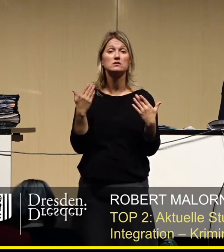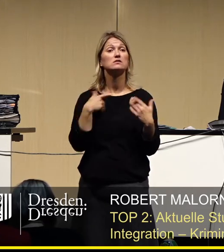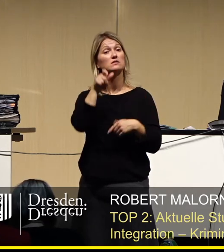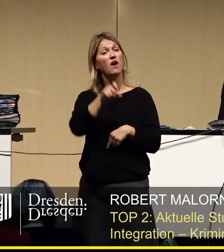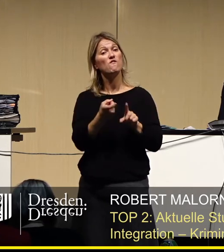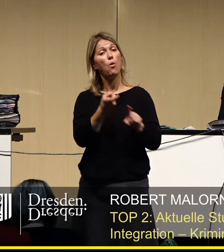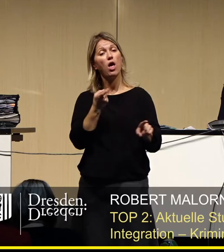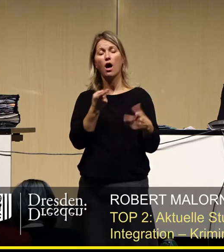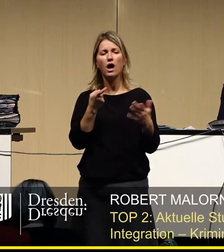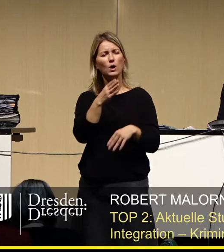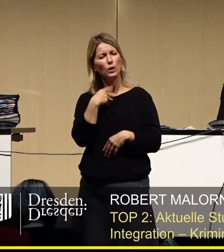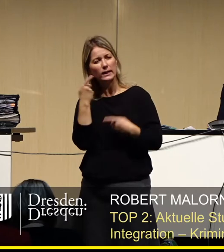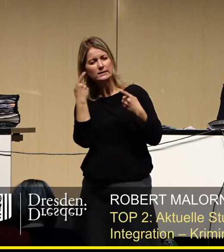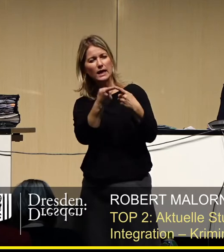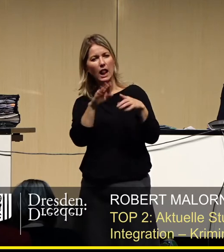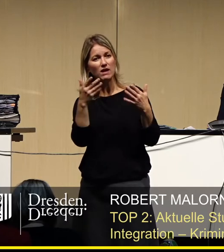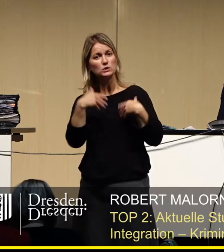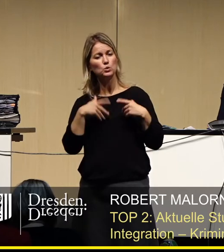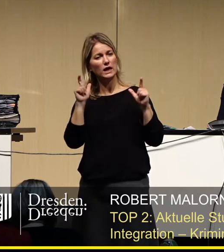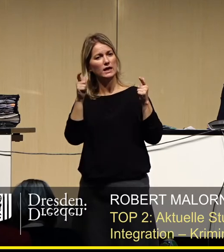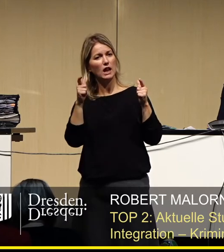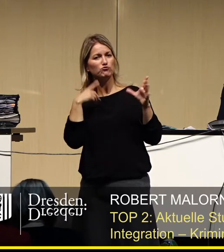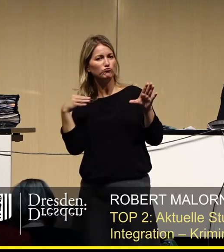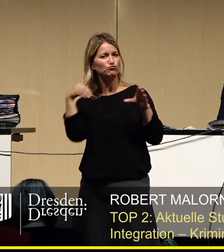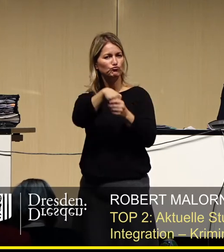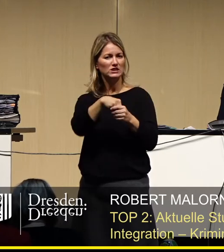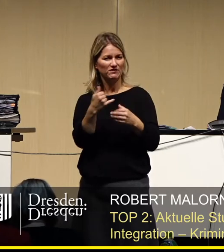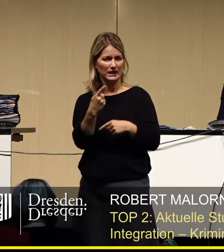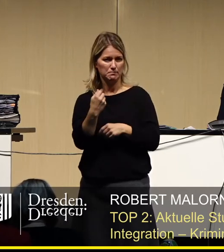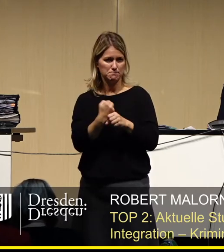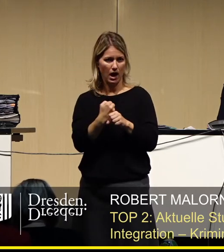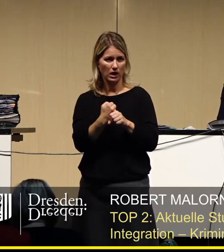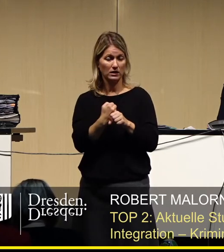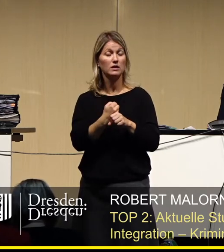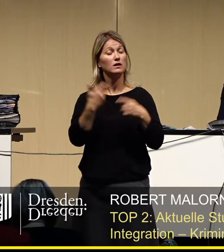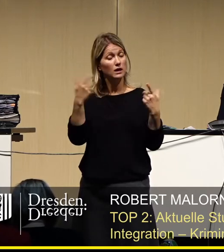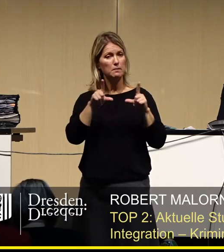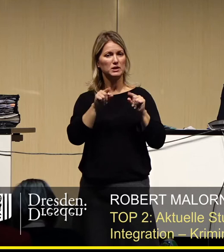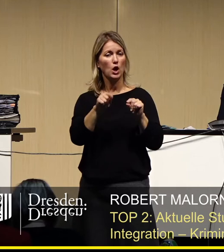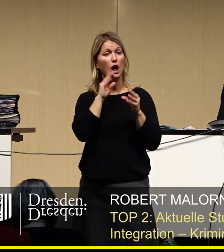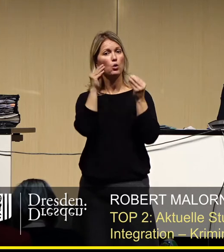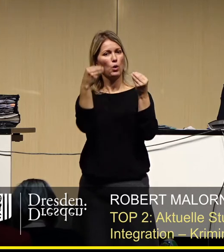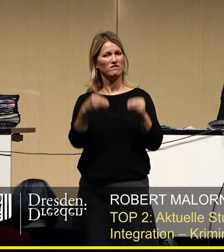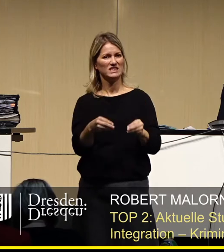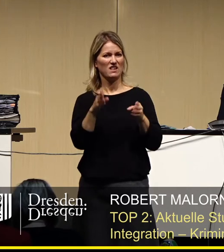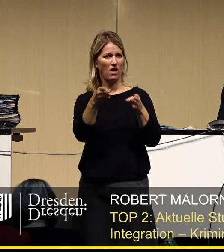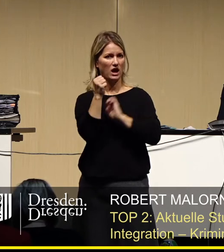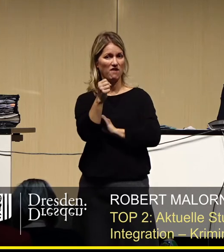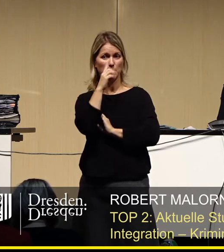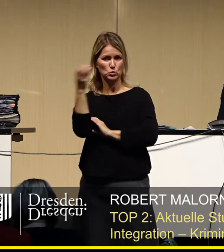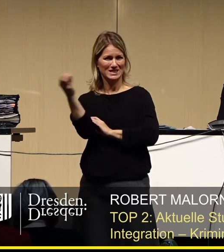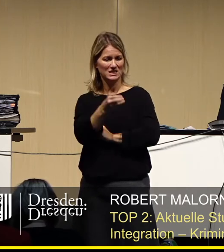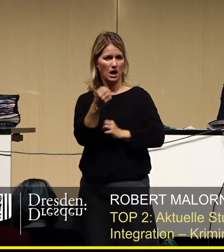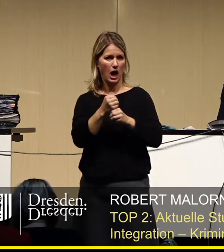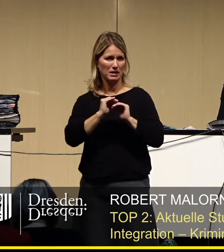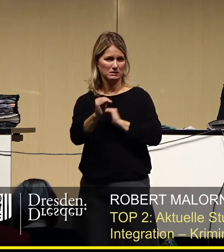kommt, sondern was er erreichen will und wie er sich bei uns in der Gesellschaft beteiligen möchte. Und daher müssen wir auch qualifizierten Fachkräften den Zugang zum deutschen Arbeitsmarkt erleichtern.